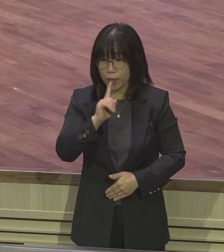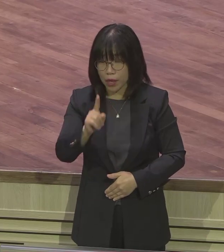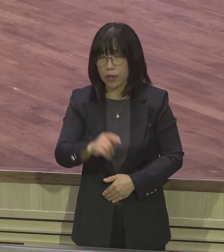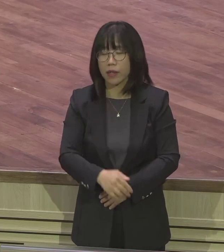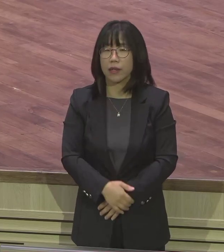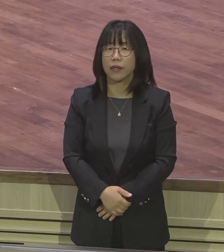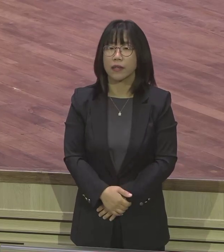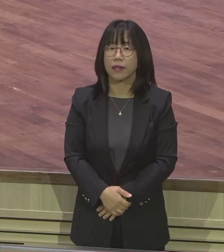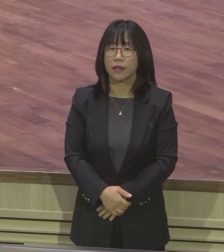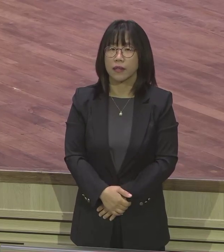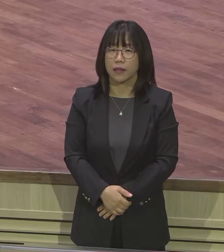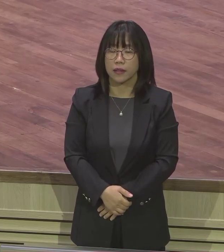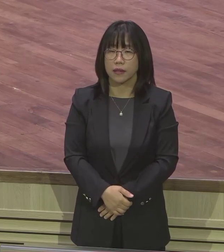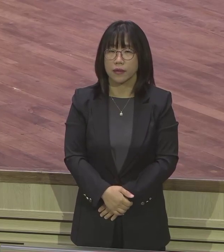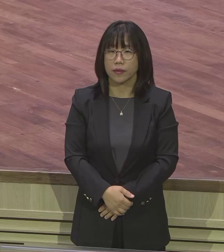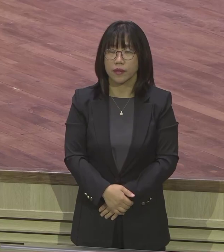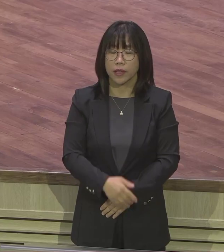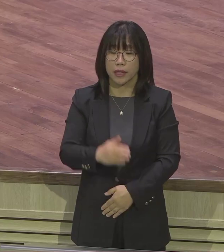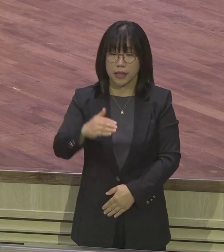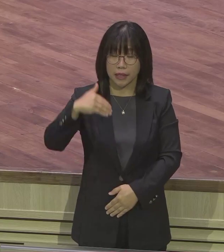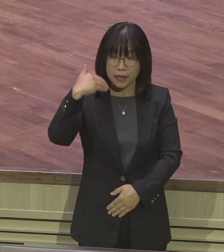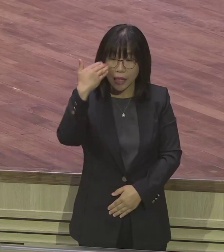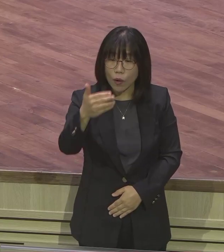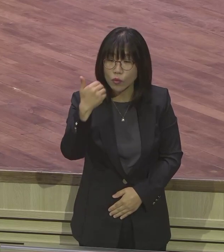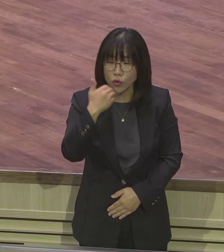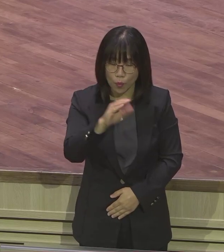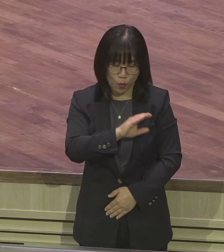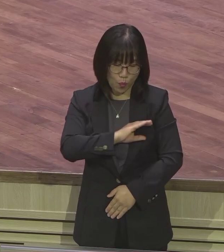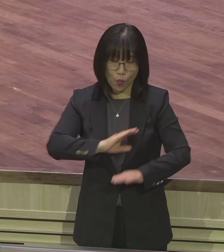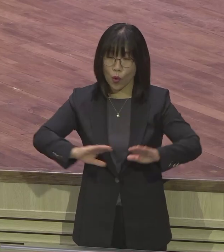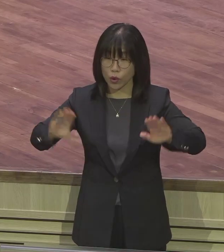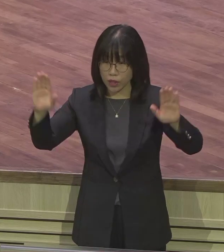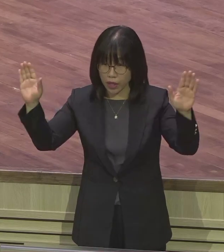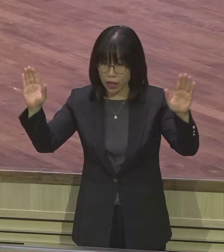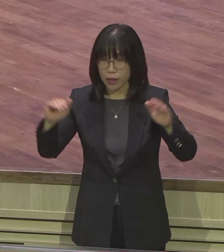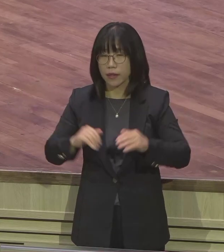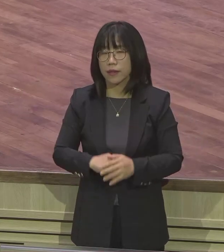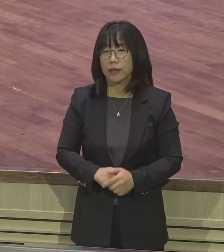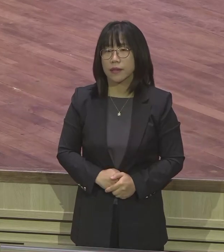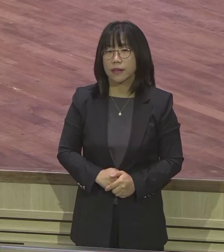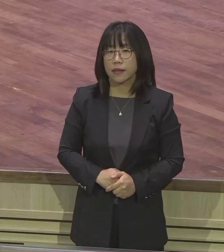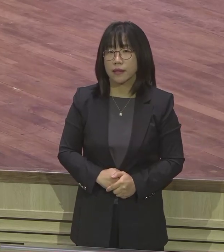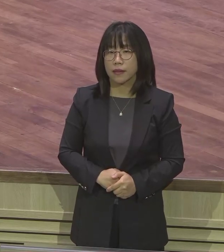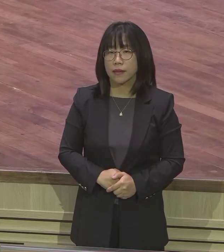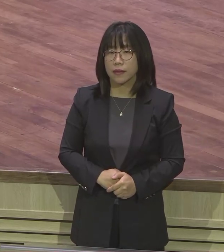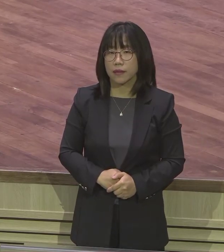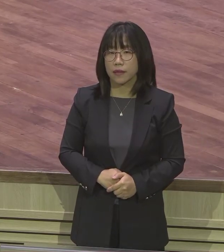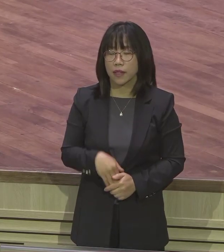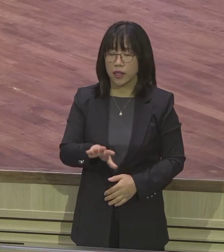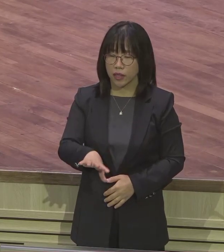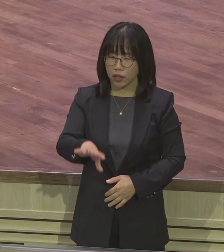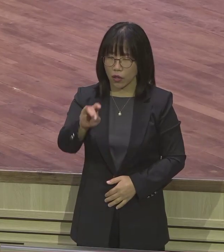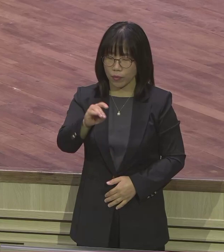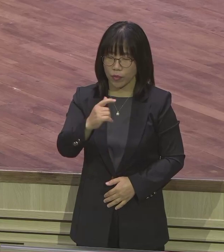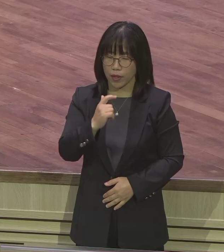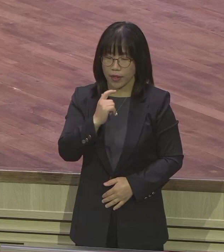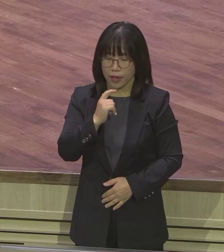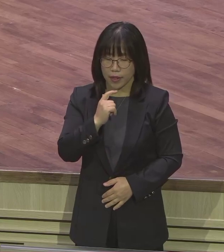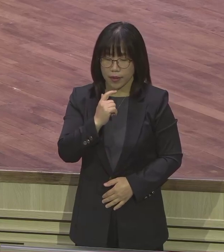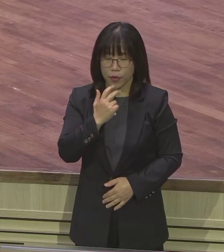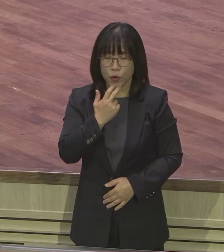이제 나타나가지고 그동안에 애굽에서 이 애굽의 요셉 때문에 왔던